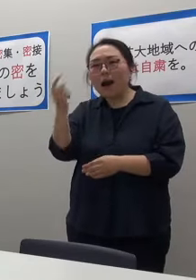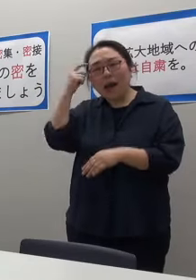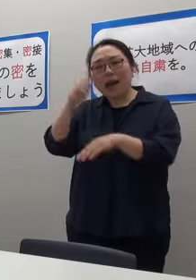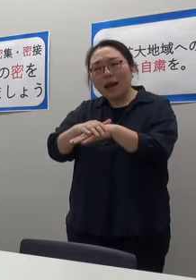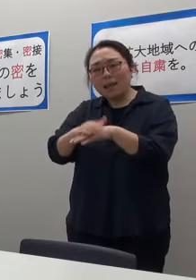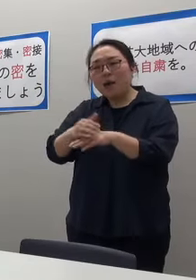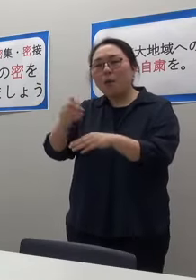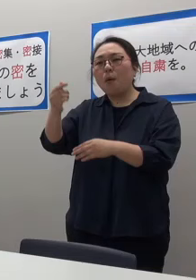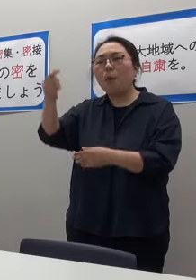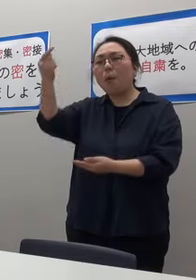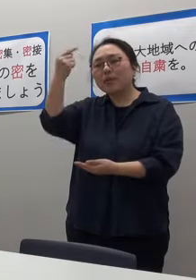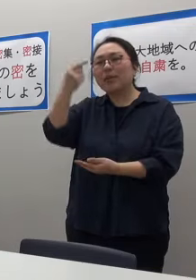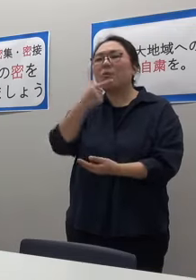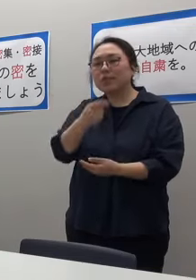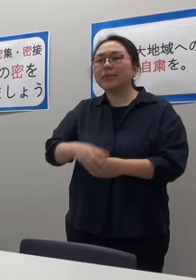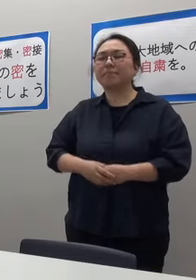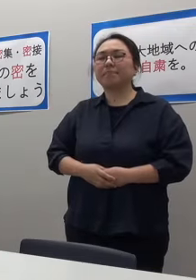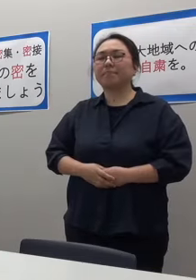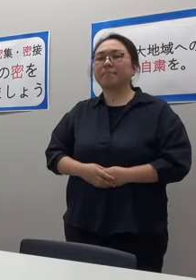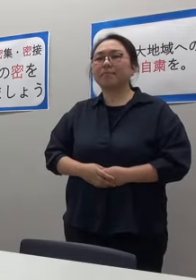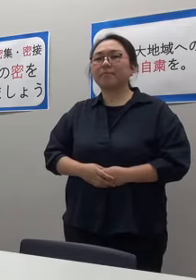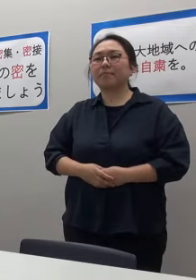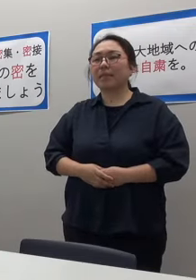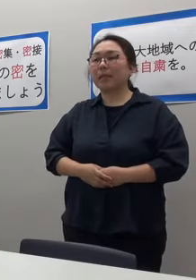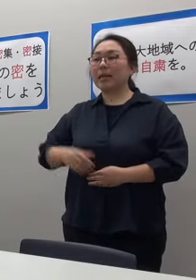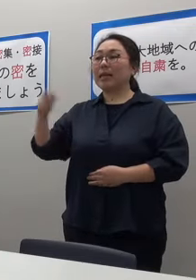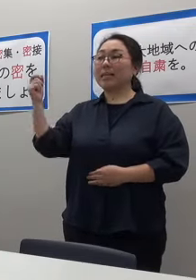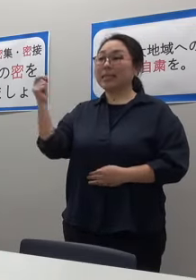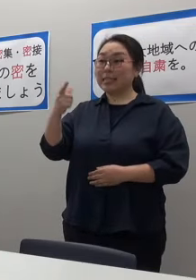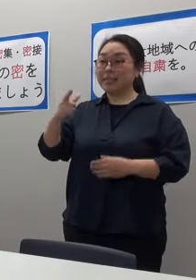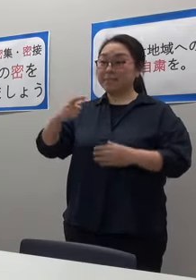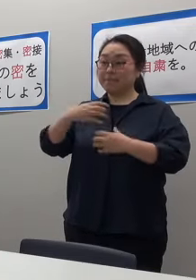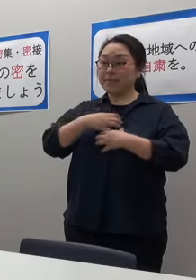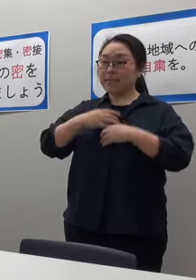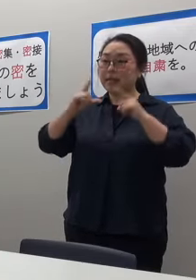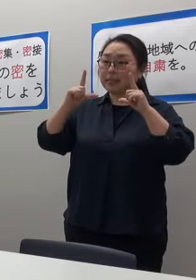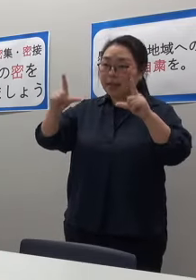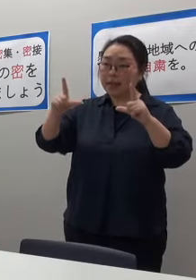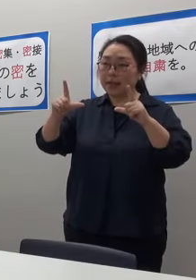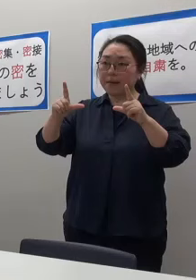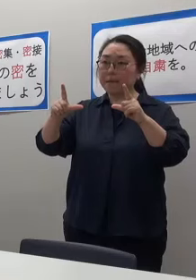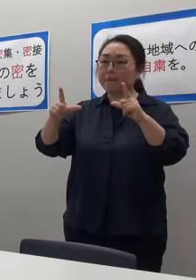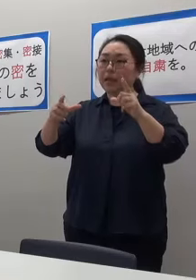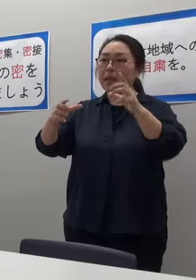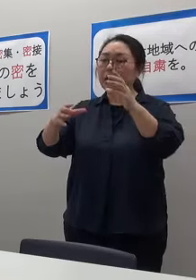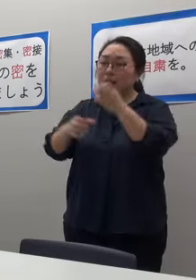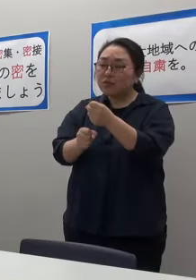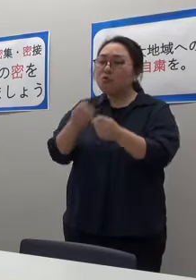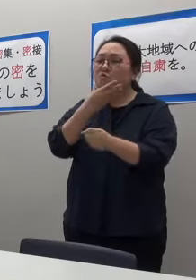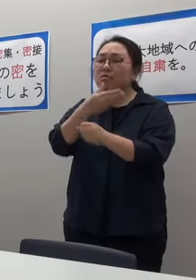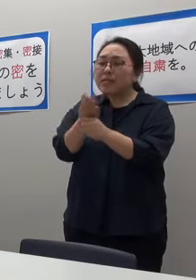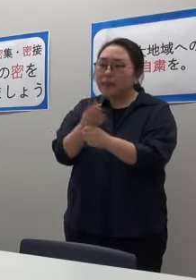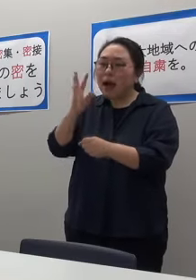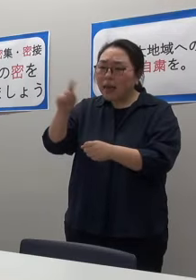まあ、まずはですね、その緊急事態宣言がいつ福島県が入るのかっていうのが